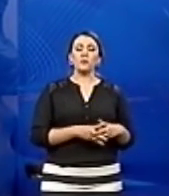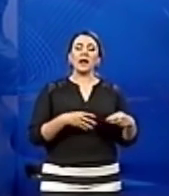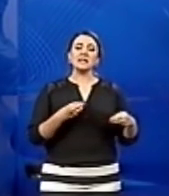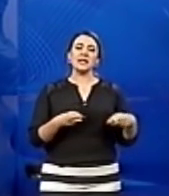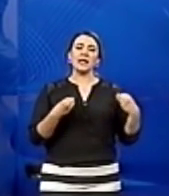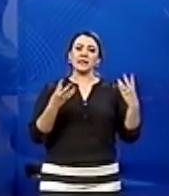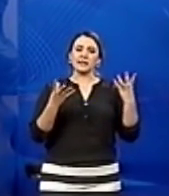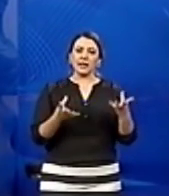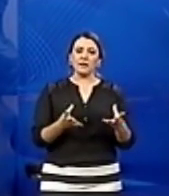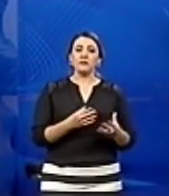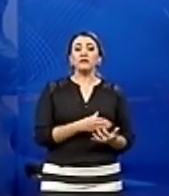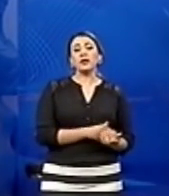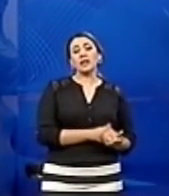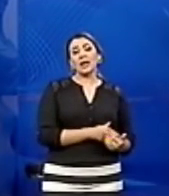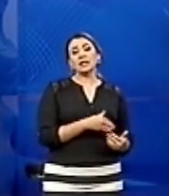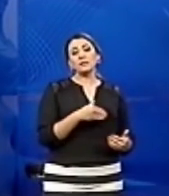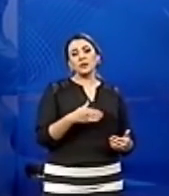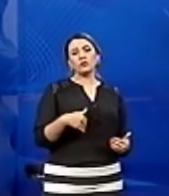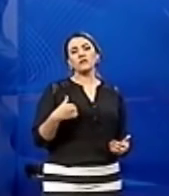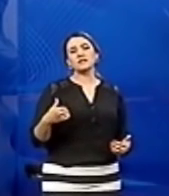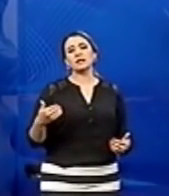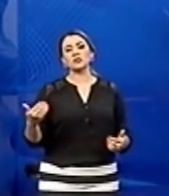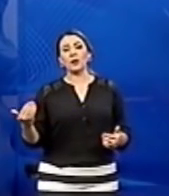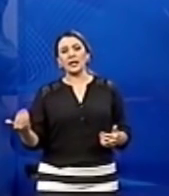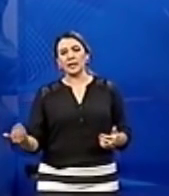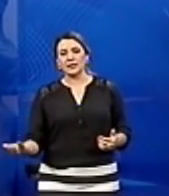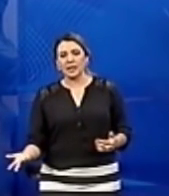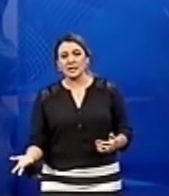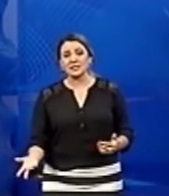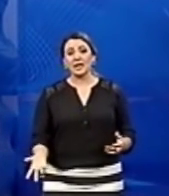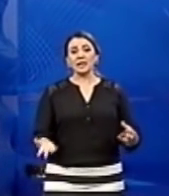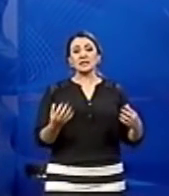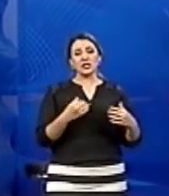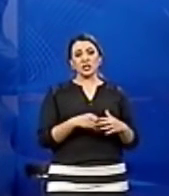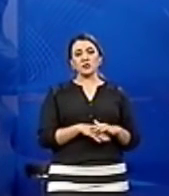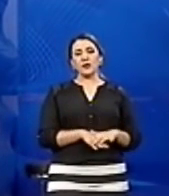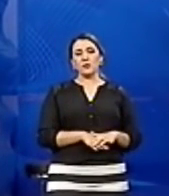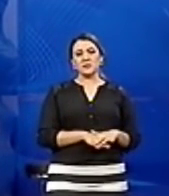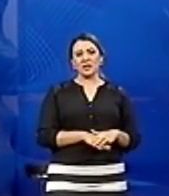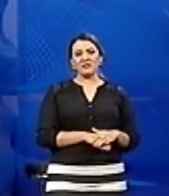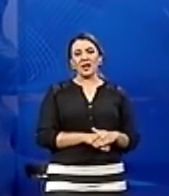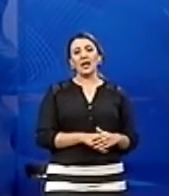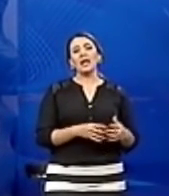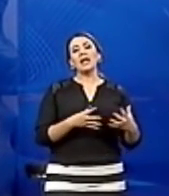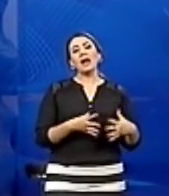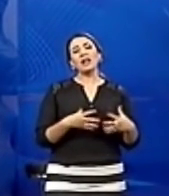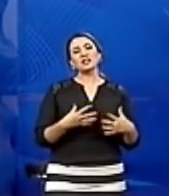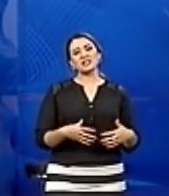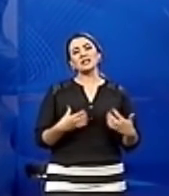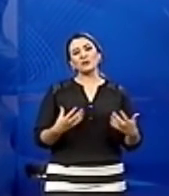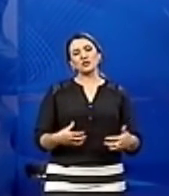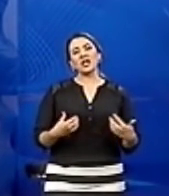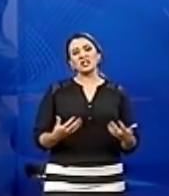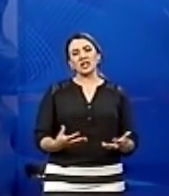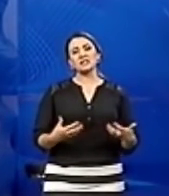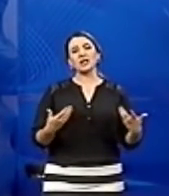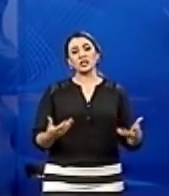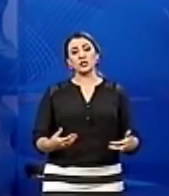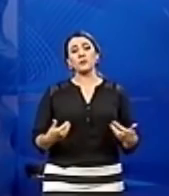A CLT foi criada em 1943 e, se a gente bem observar, é a legislação de regência que a gente